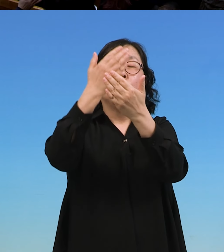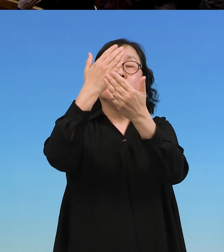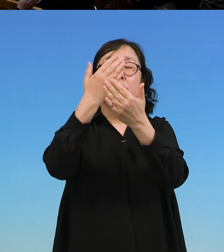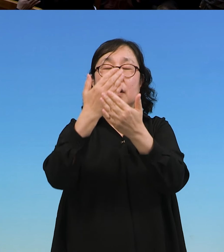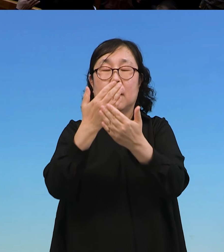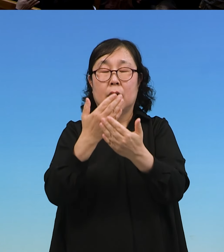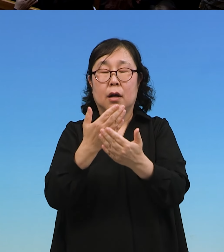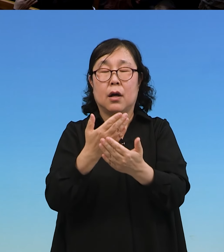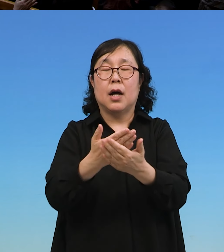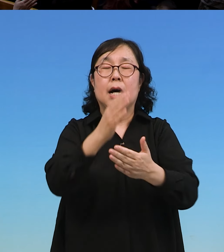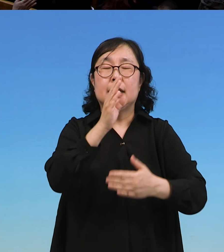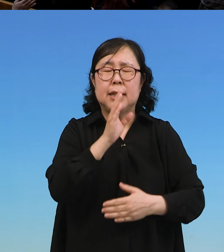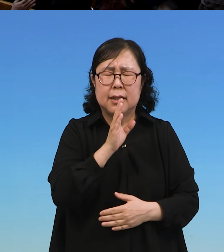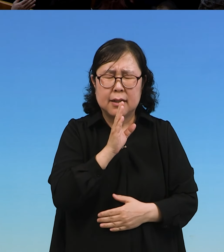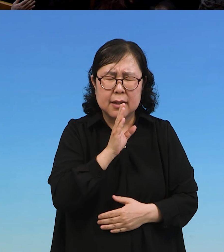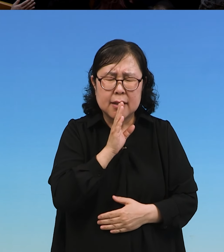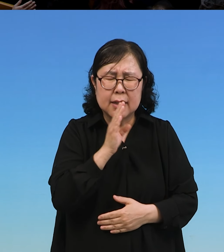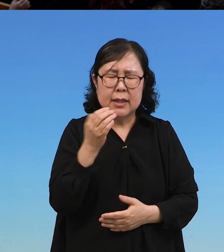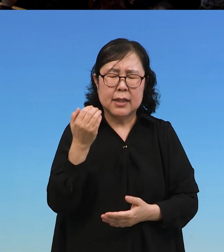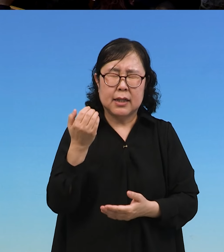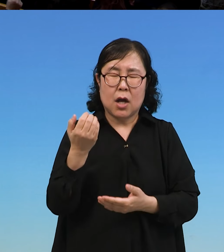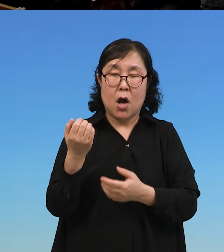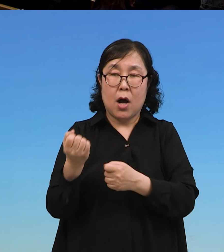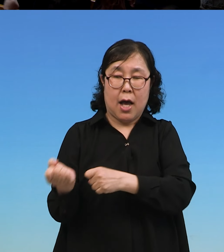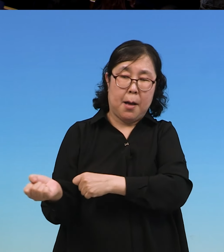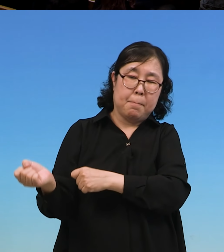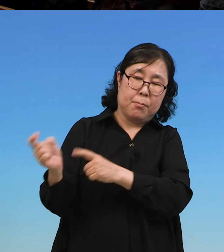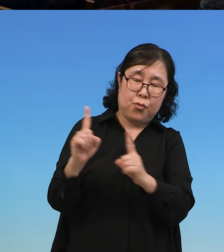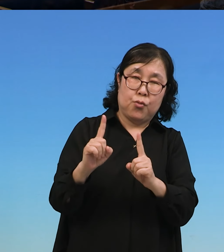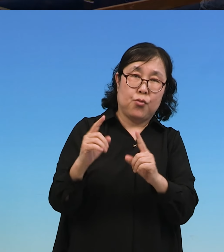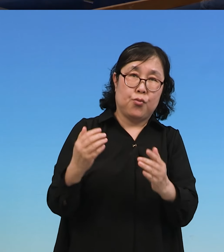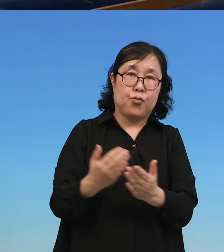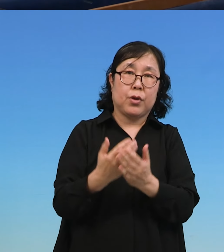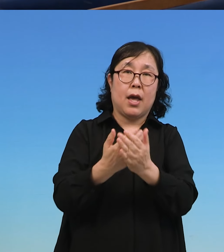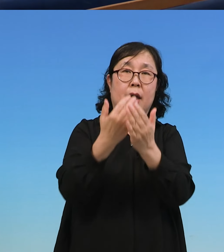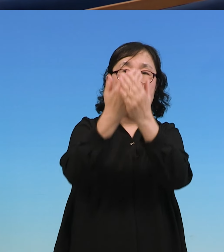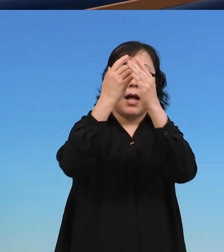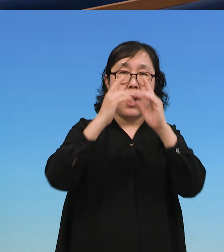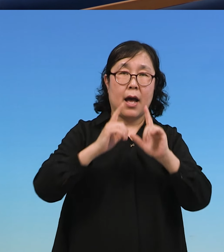성령의 역사가 일어나는 그 교회, 진정한 부흥의 날